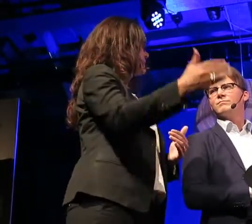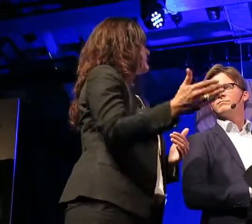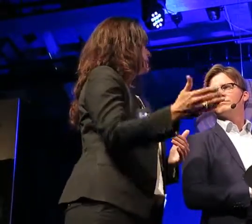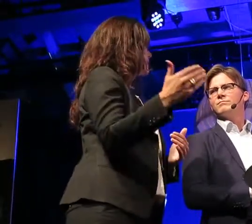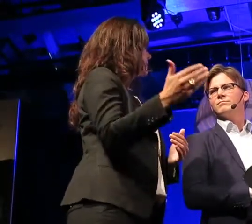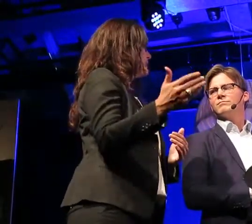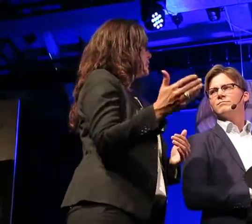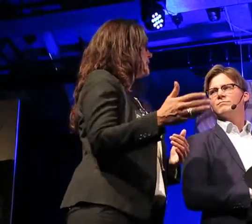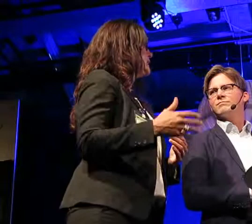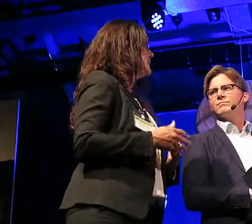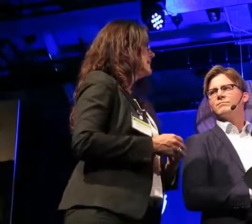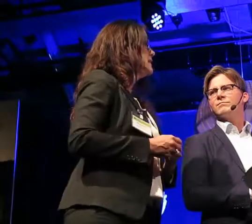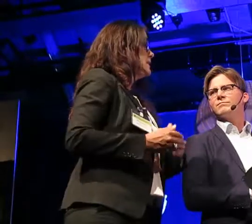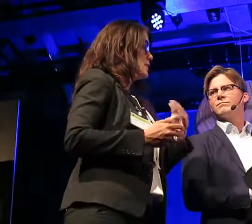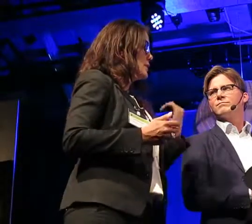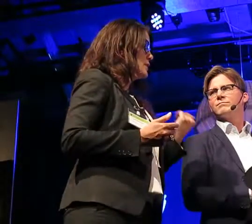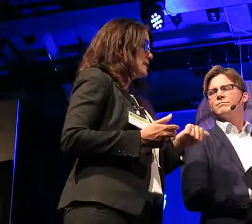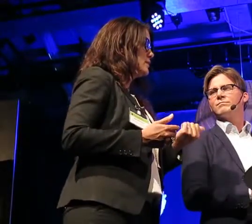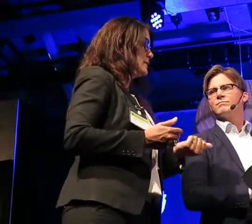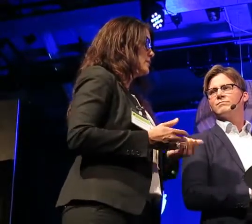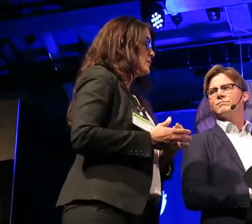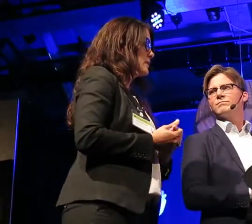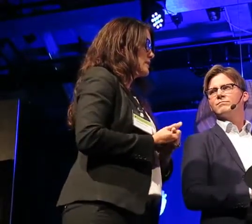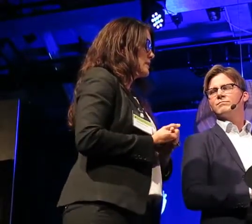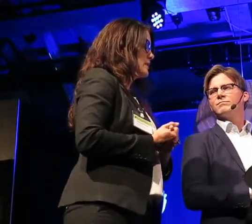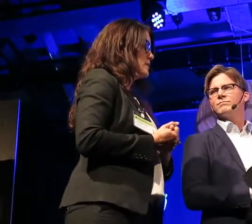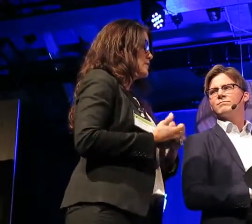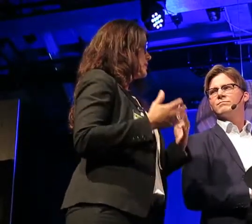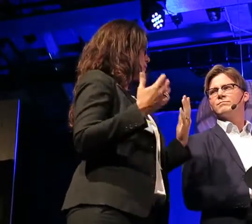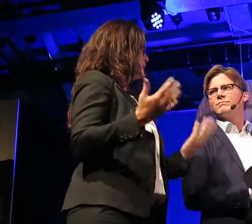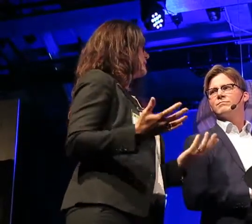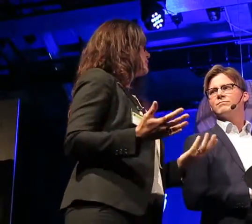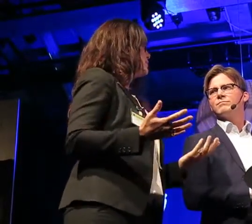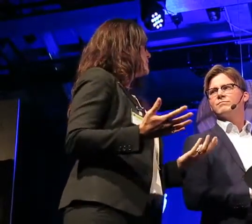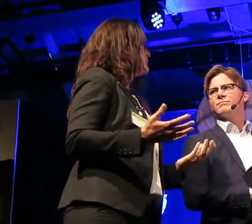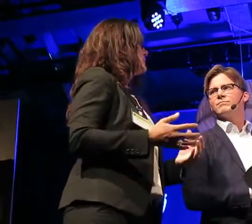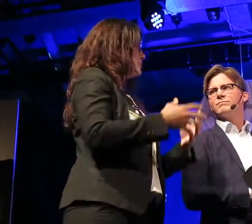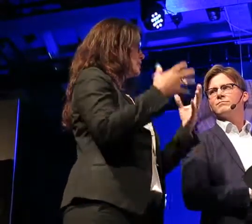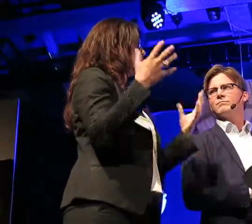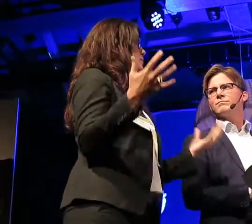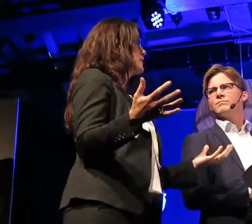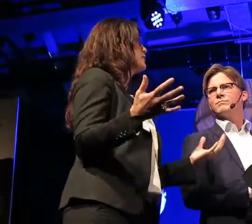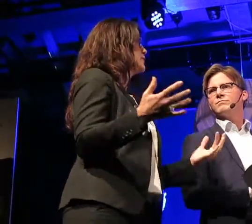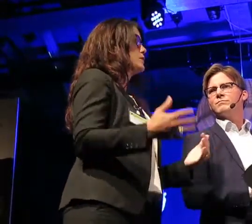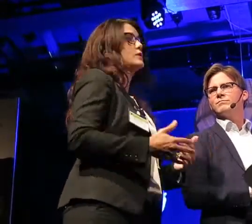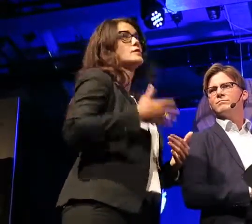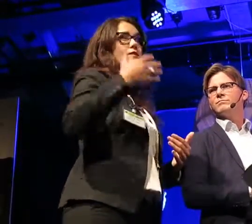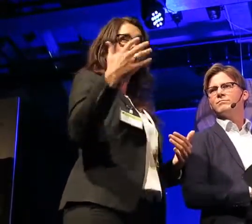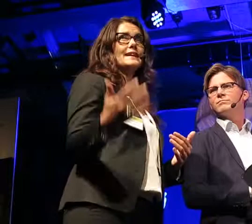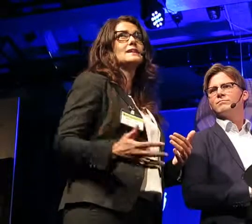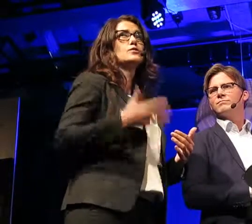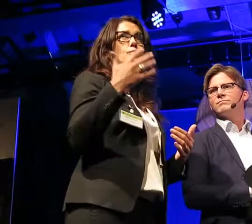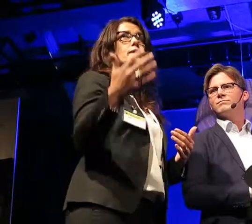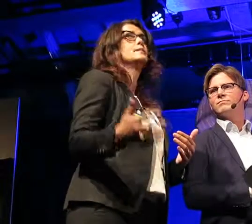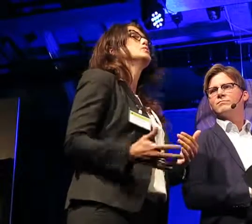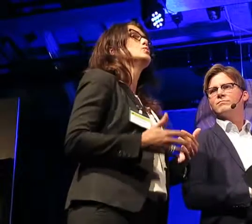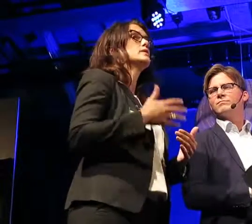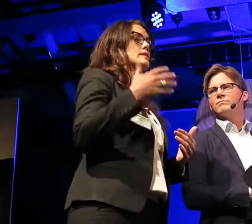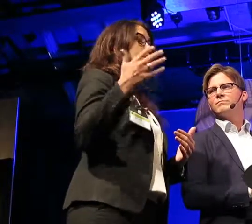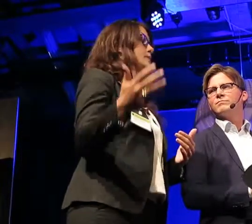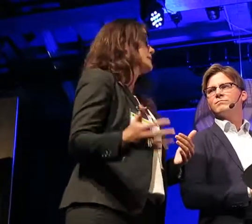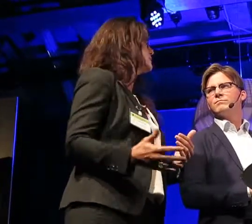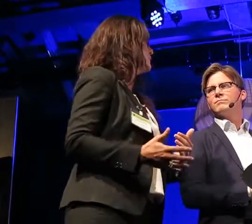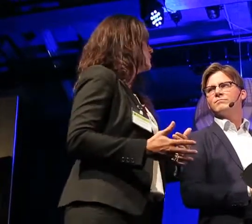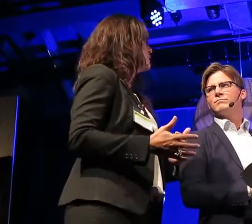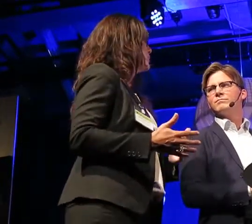Löfven att vi vill ligga i framkant på det här igen. Jag tycker att sådana saker, just cirkulär ekonomi, så att vi får med företagen, så att vi alla jobbar